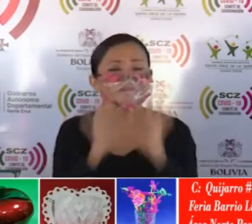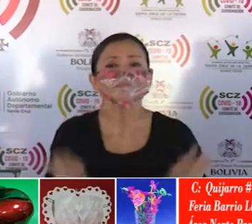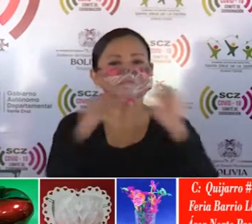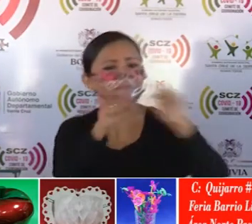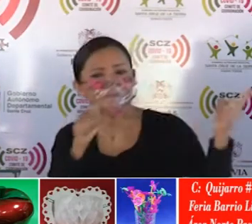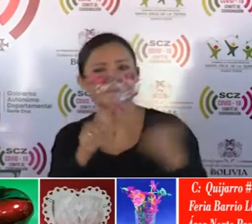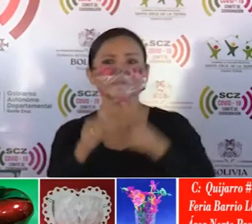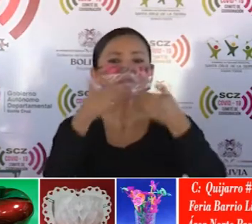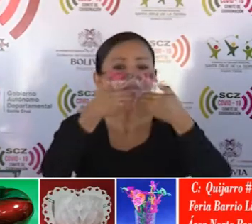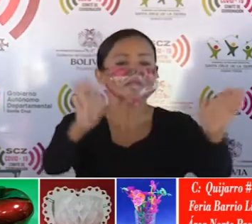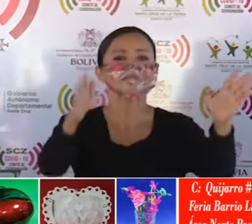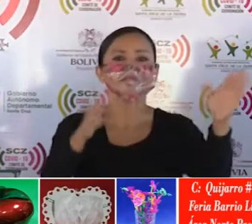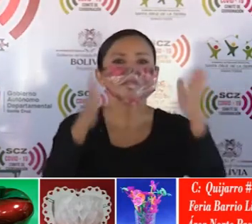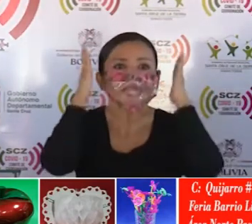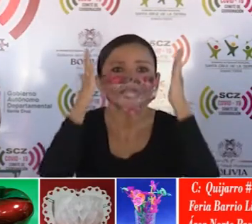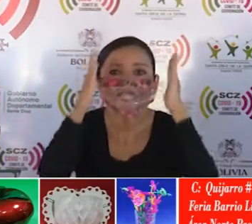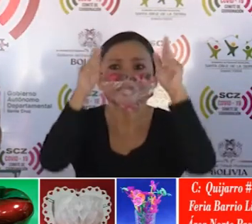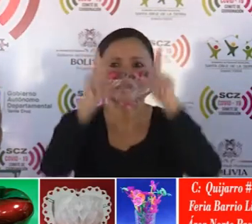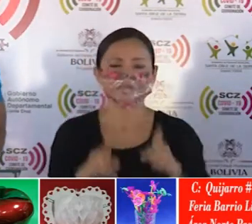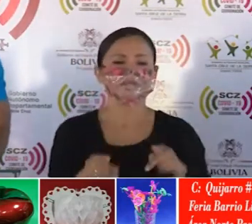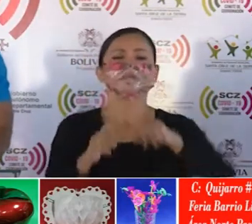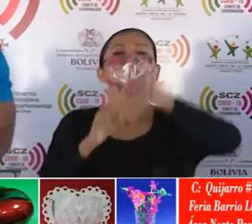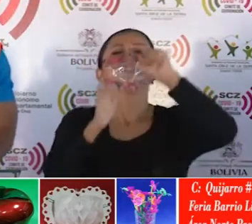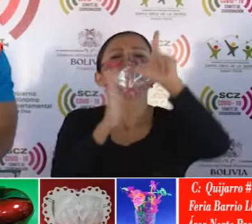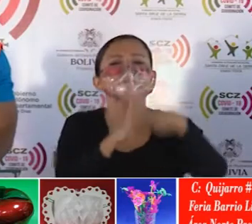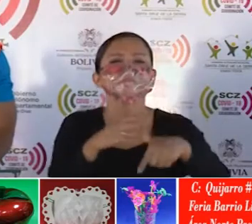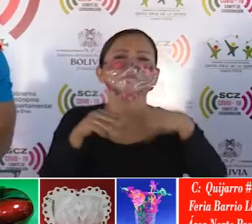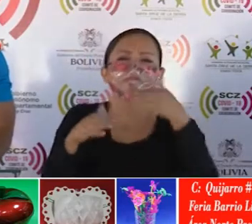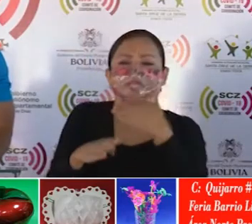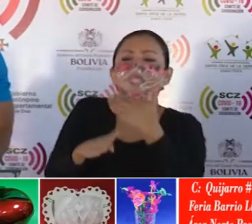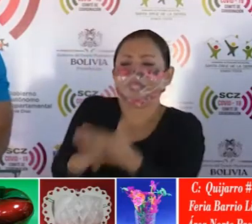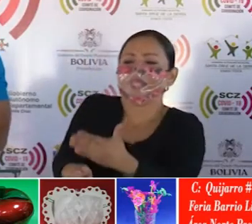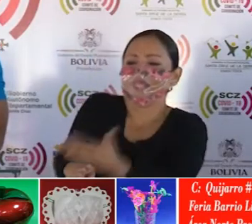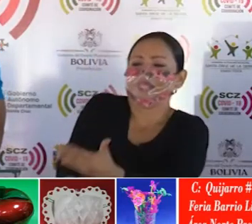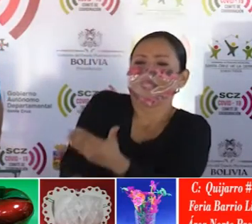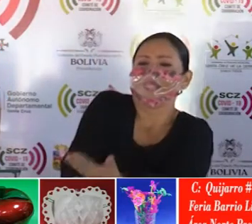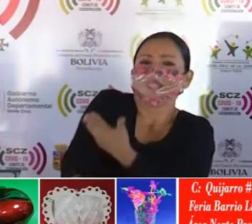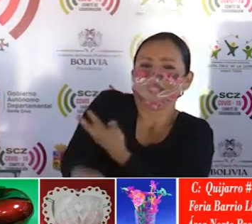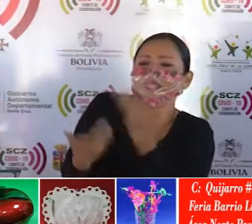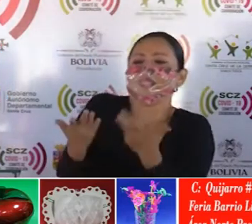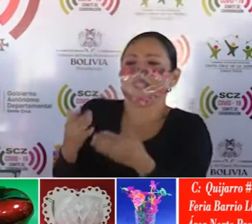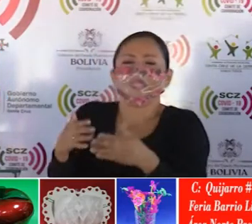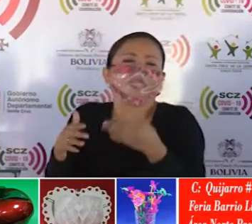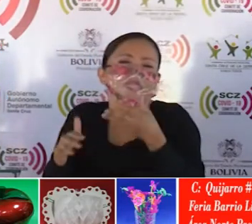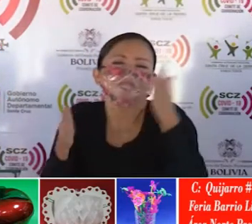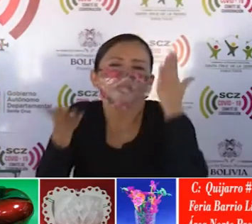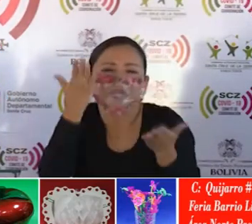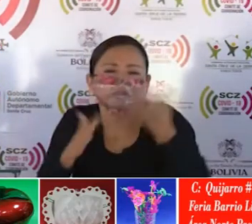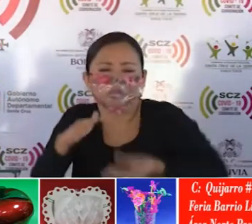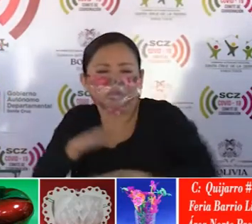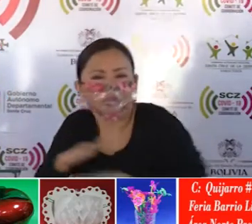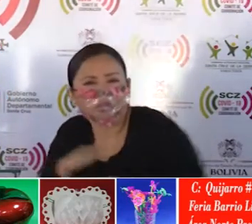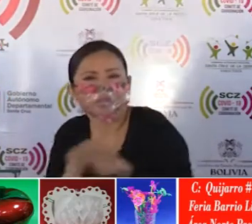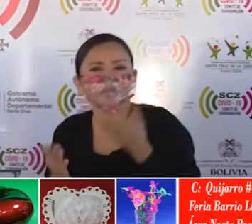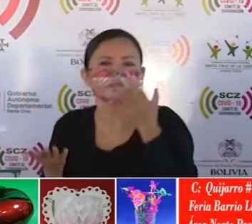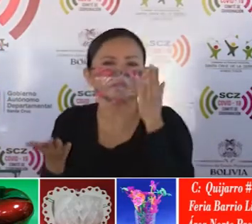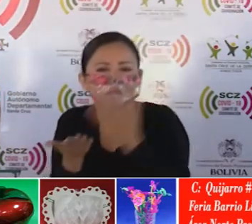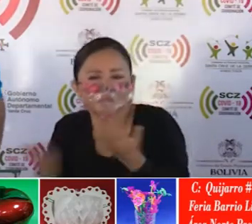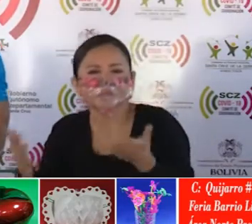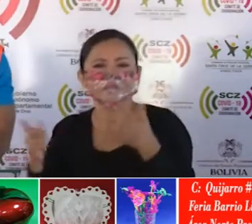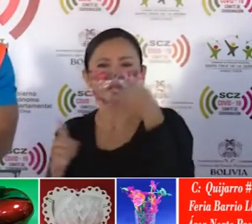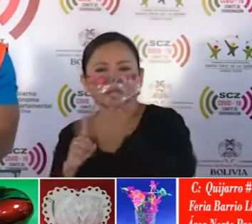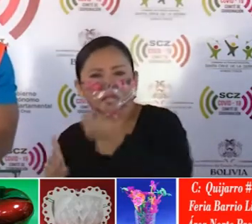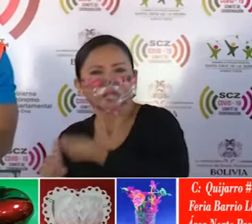que podamos atender a la gente. La burocracia y las presuntas irregularidades tienen formas